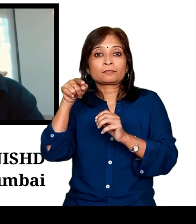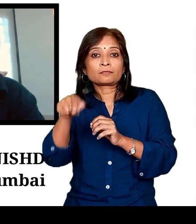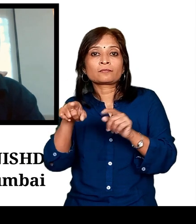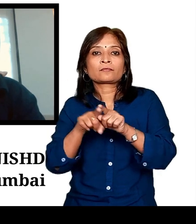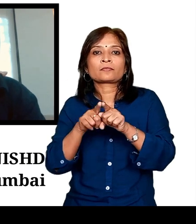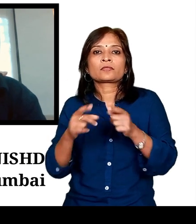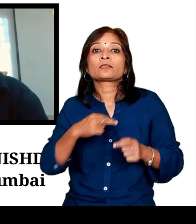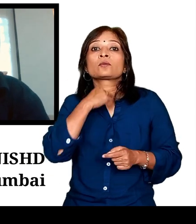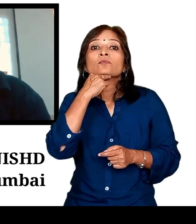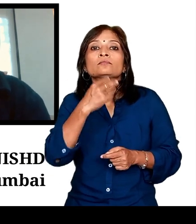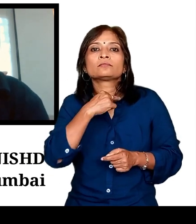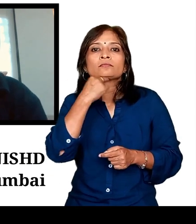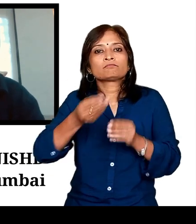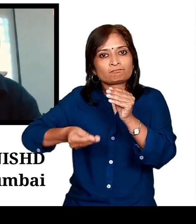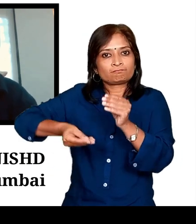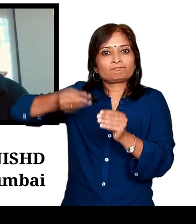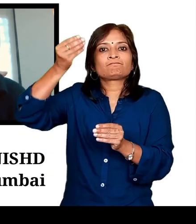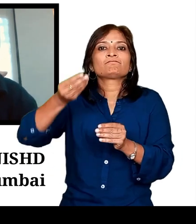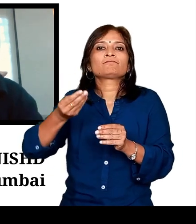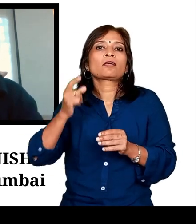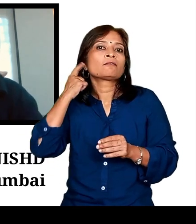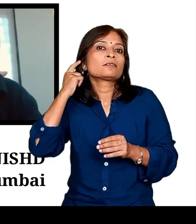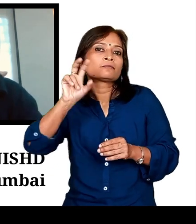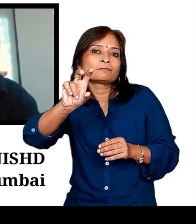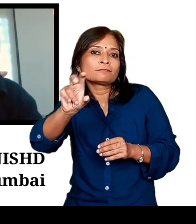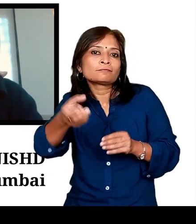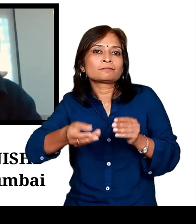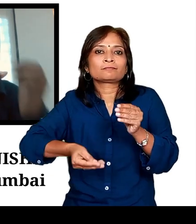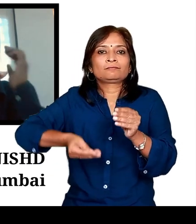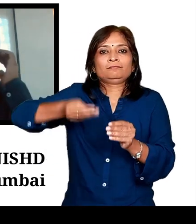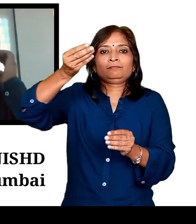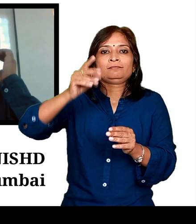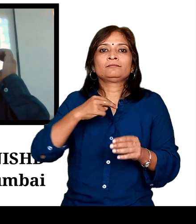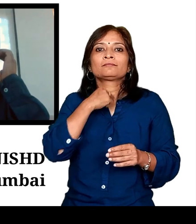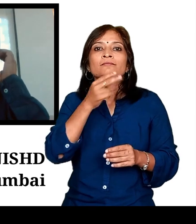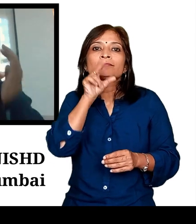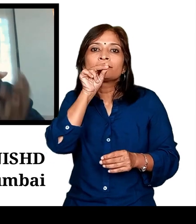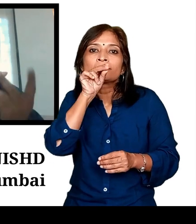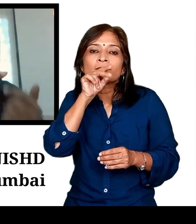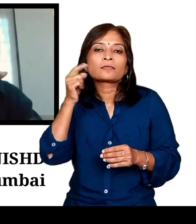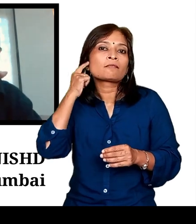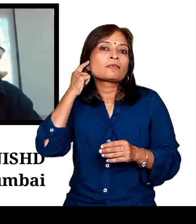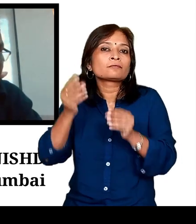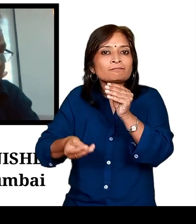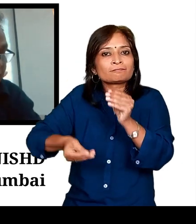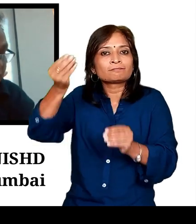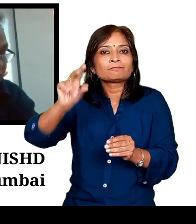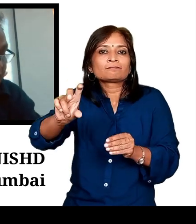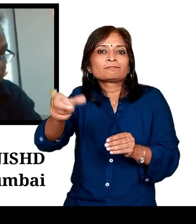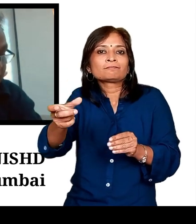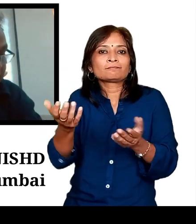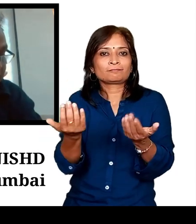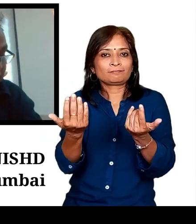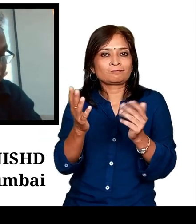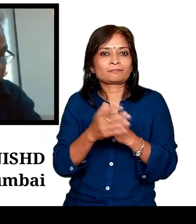द्वारा हम वॉइस को एनहेंस कर सकते हैं, जो हम बात करते हैं उसे एनहेंस कर सकते हैं, बढ़ा सकते हैं. तो